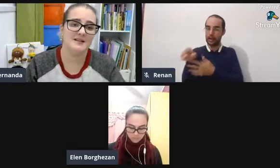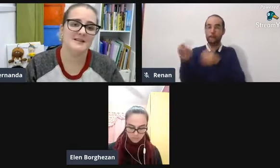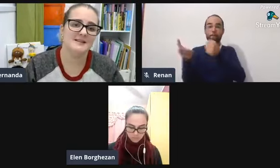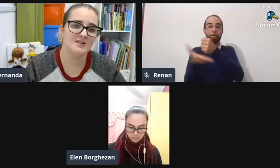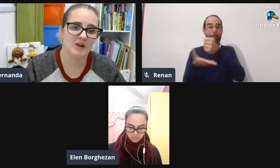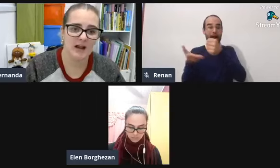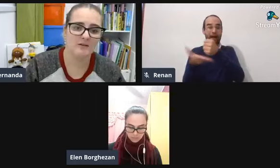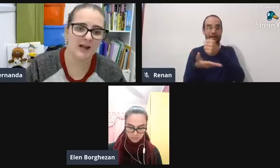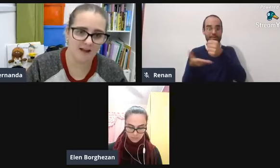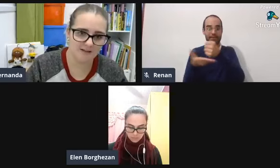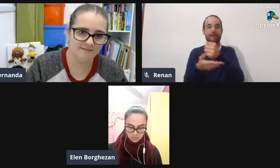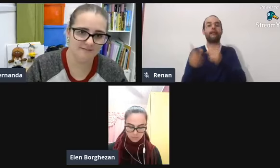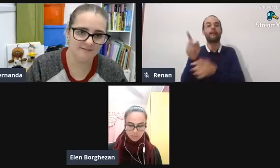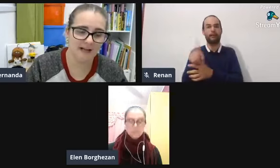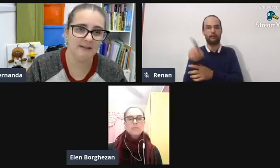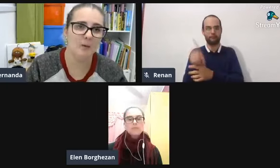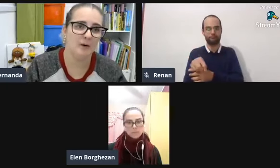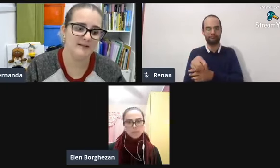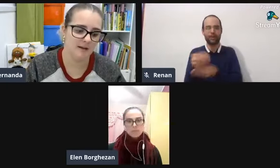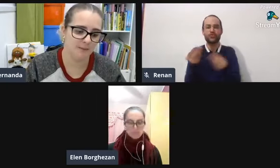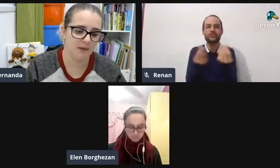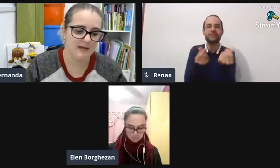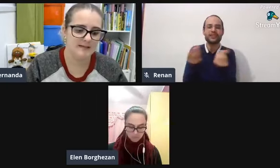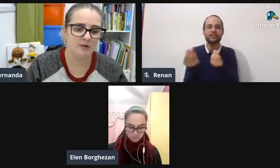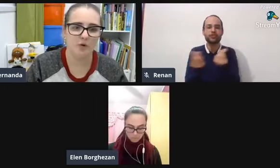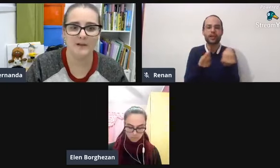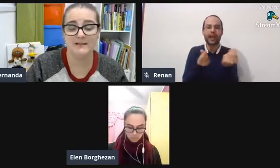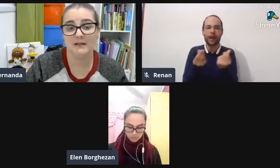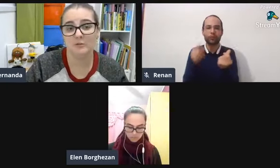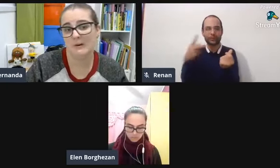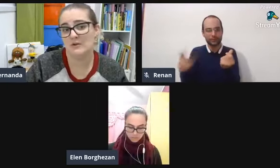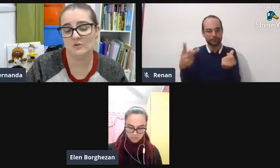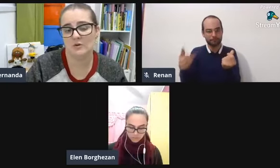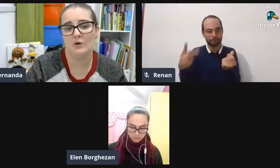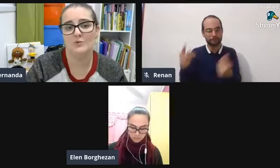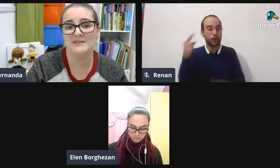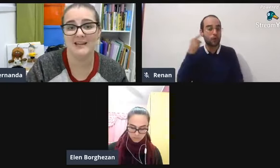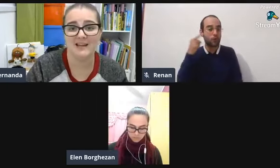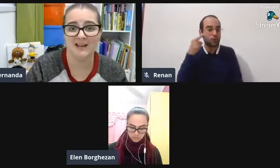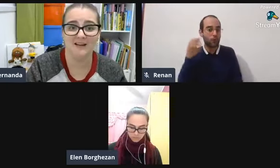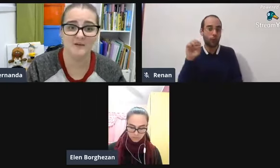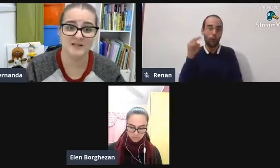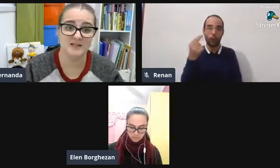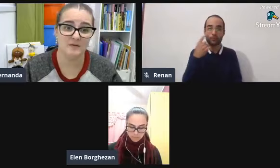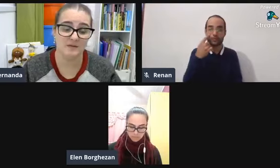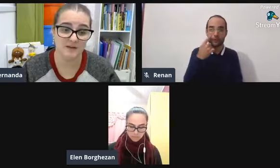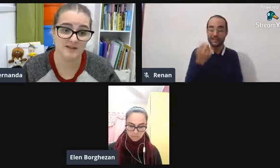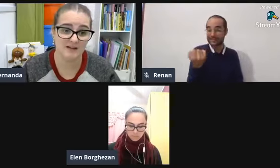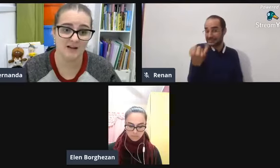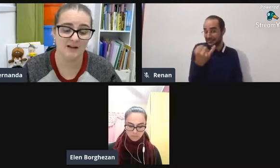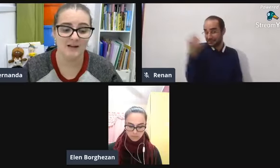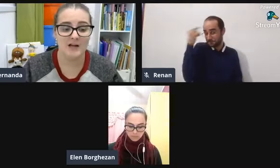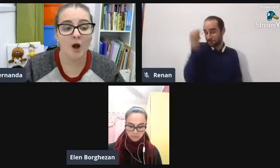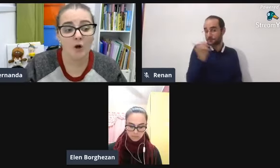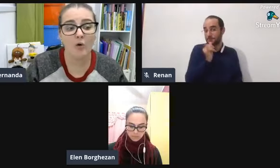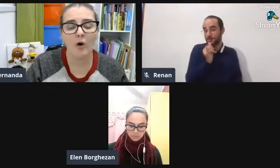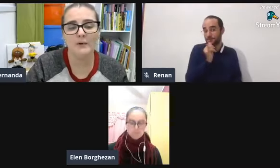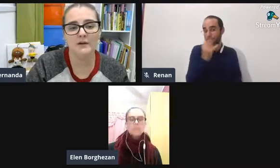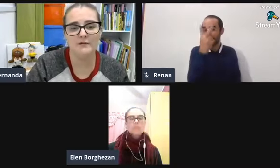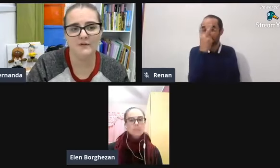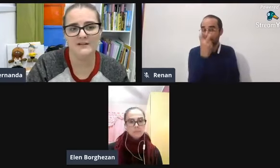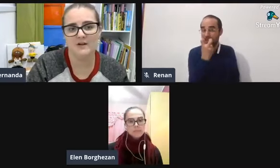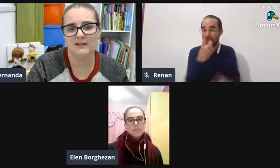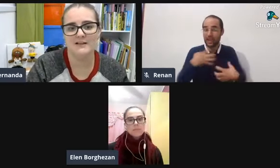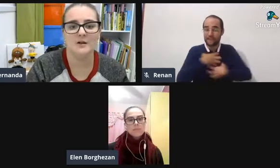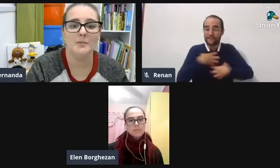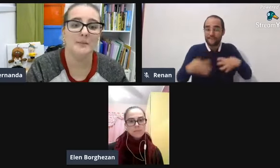a deficiência sensorial dela, né? Então, por exemplo, se eu estou pensando uma pessoa com cegueira e deficiência física, como